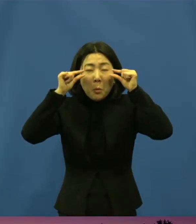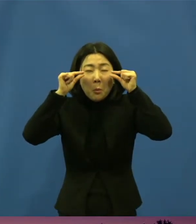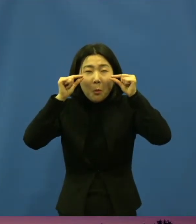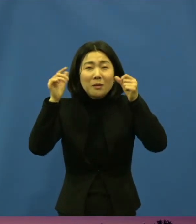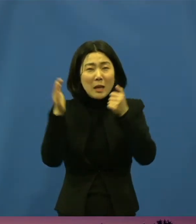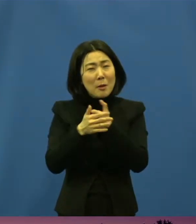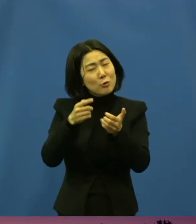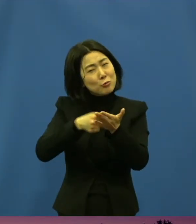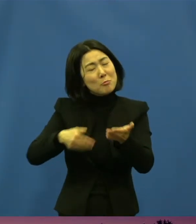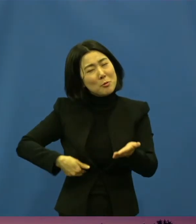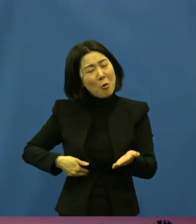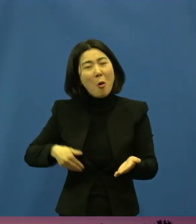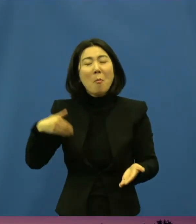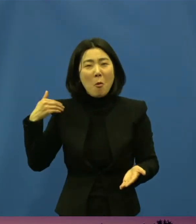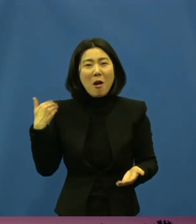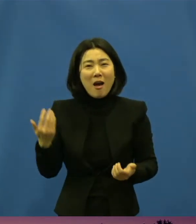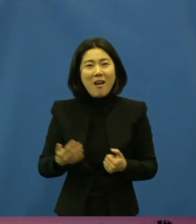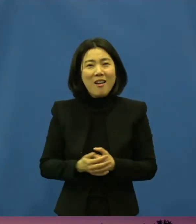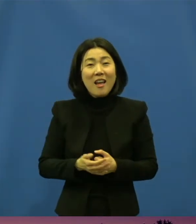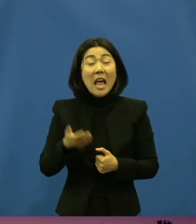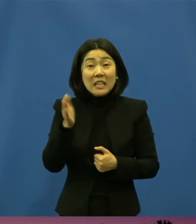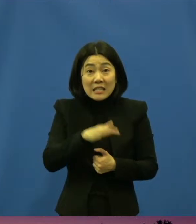문제는 뭐예요? 좀 더예요.